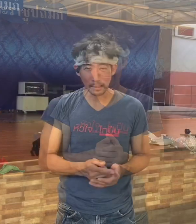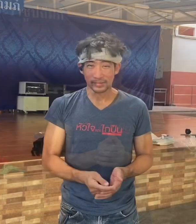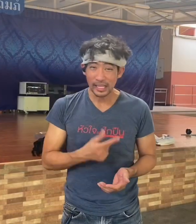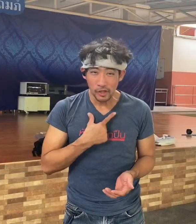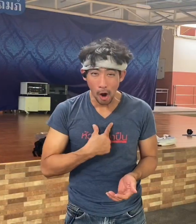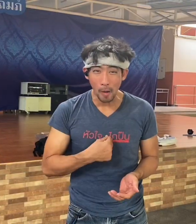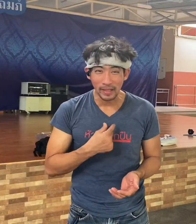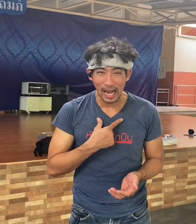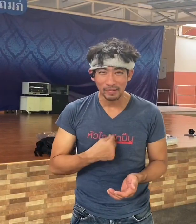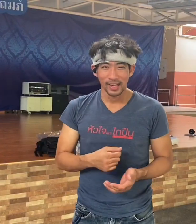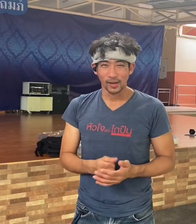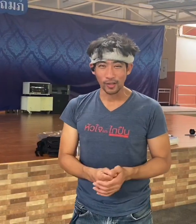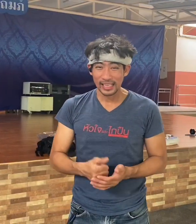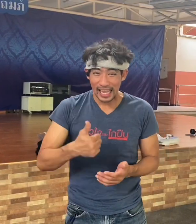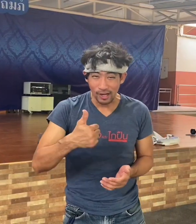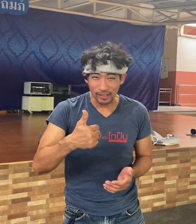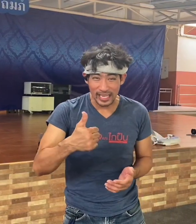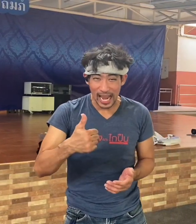ถ้าชอบนะครับกดไลค์กดแชร์นะครับ